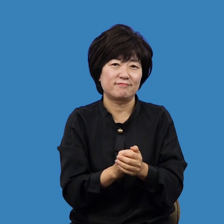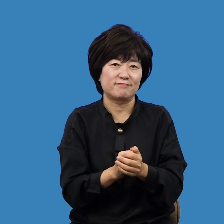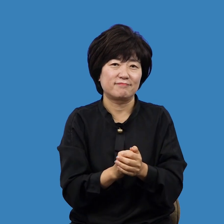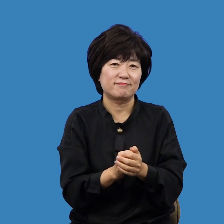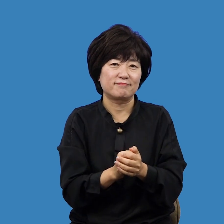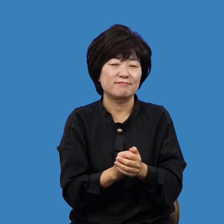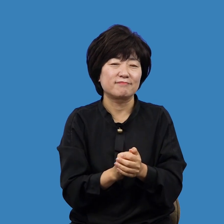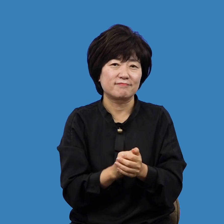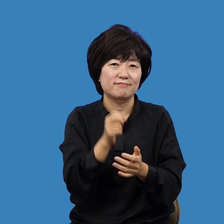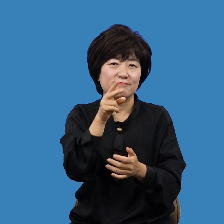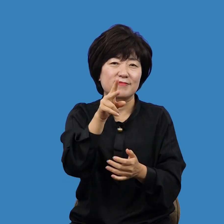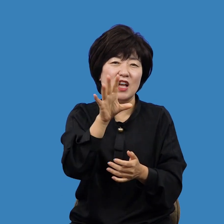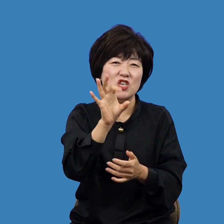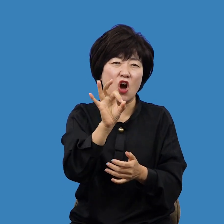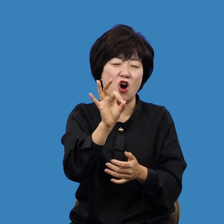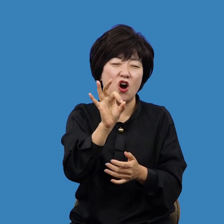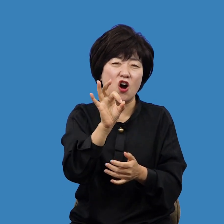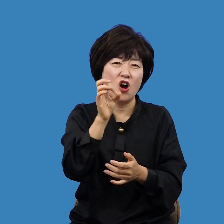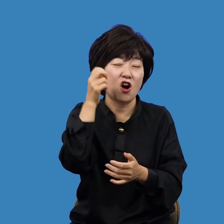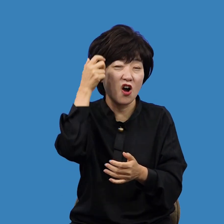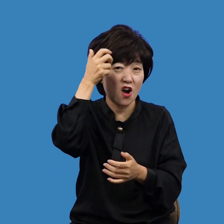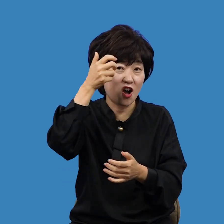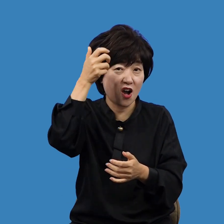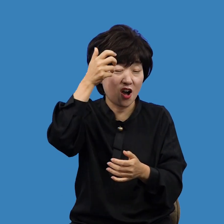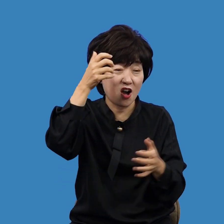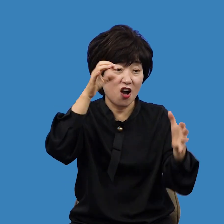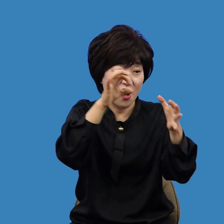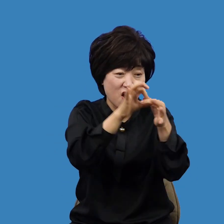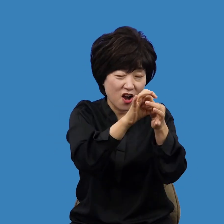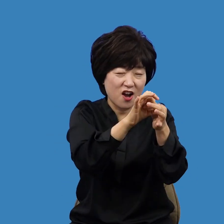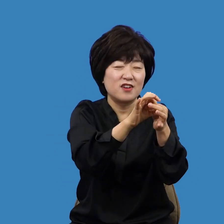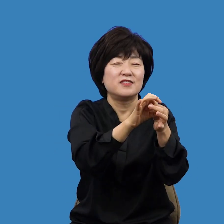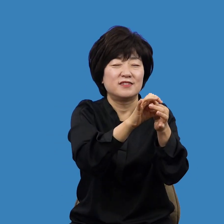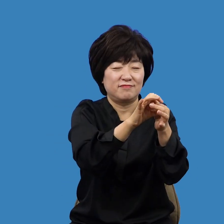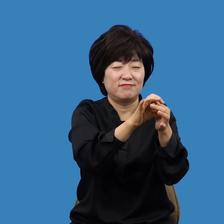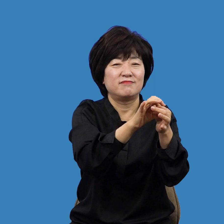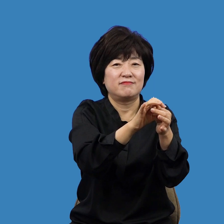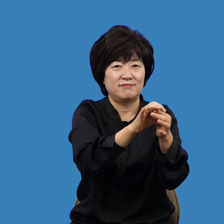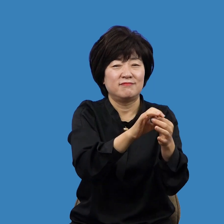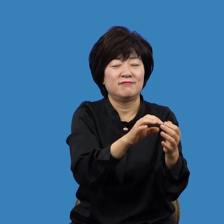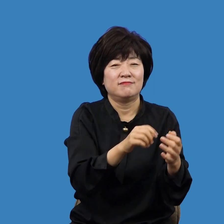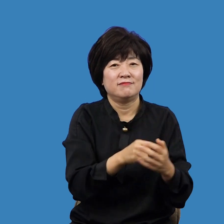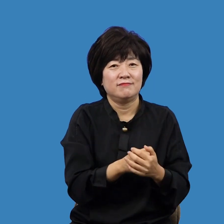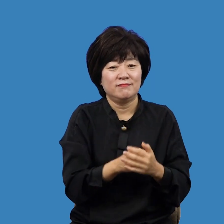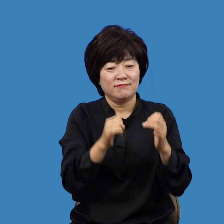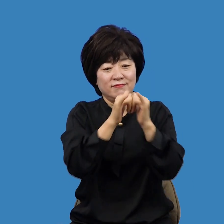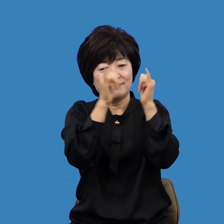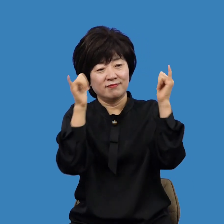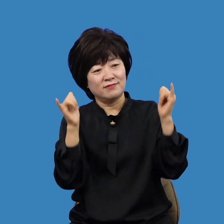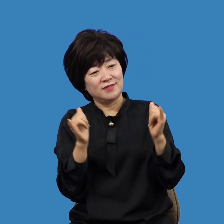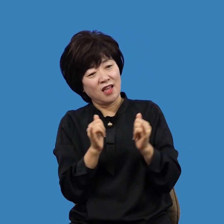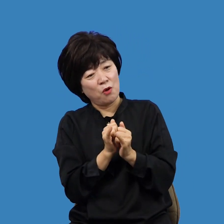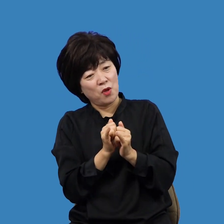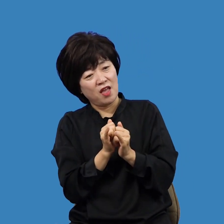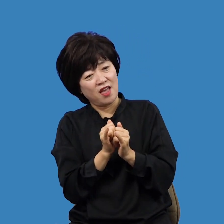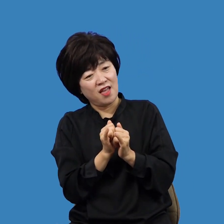영이라서 그런 거예요. 영이 아니면 이런 현상들을 설명할 수가 없어. 아니 사회학적으로 설명이 되세요? 아니면 뭐 설명이 안 되잖아.